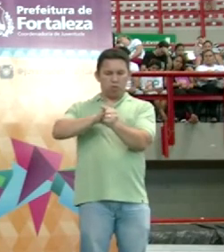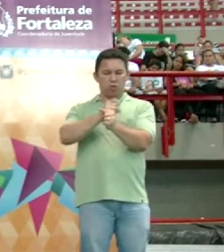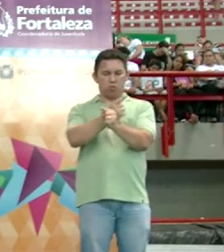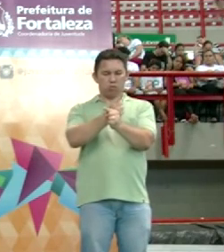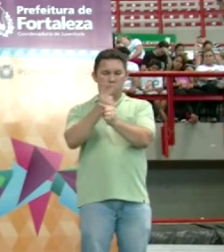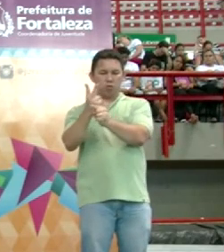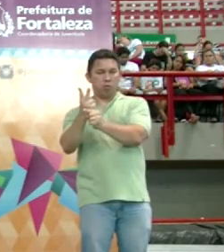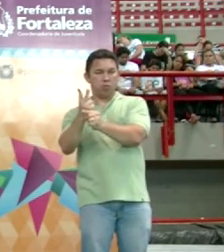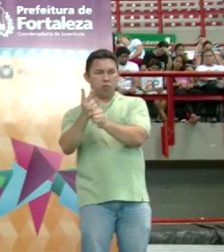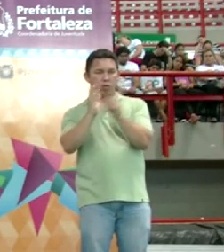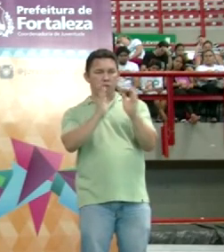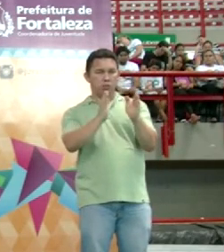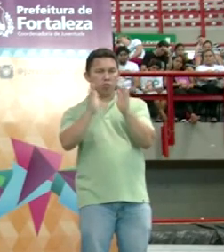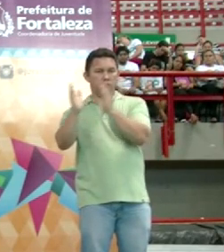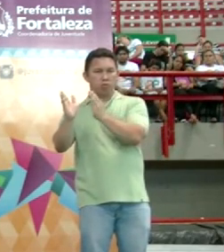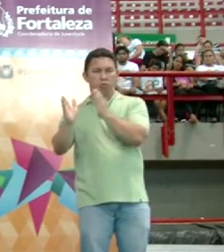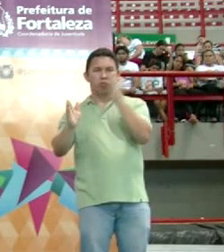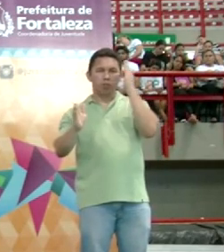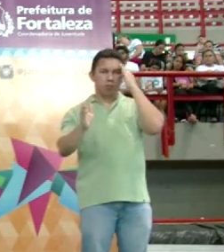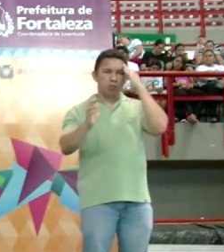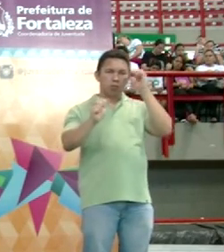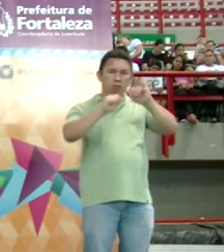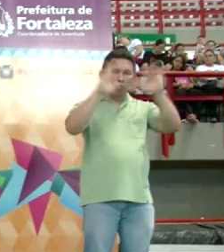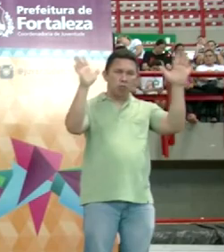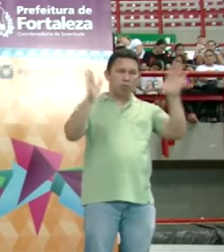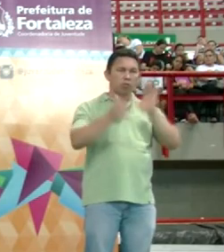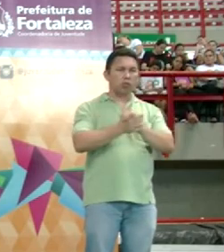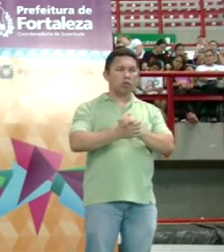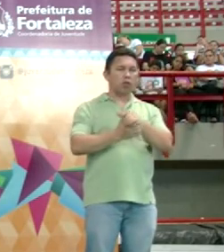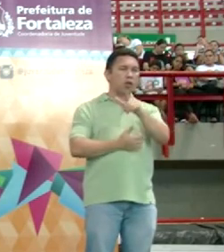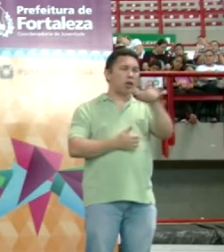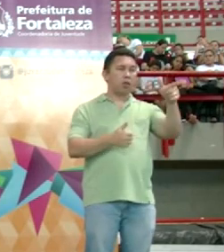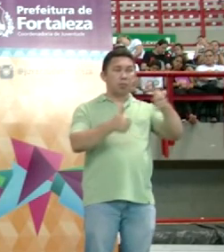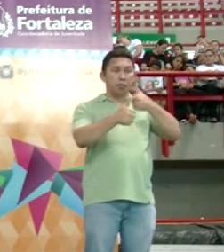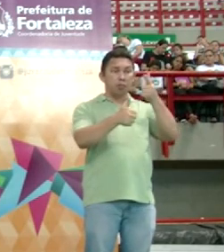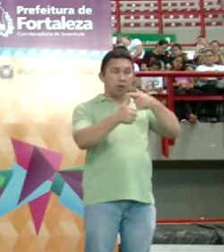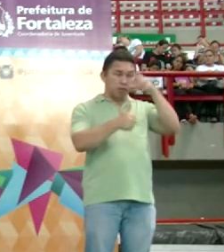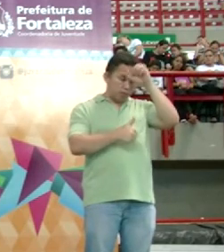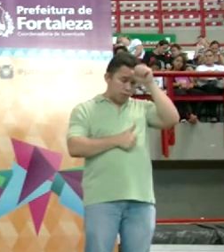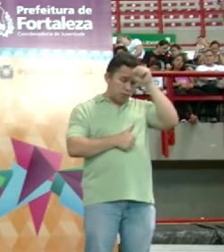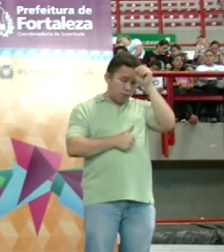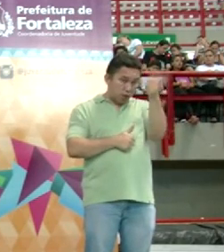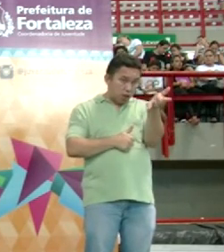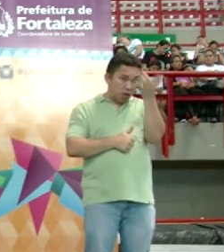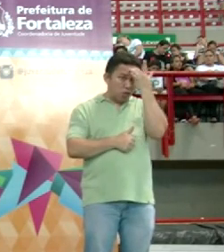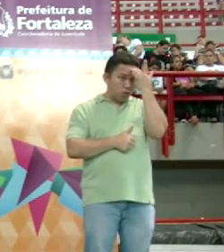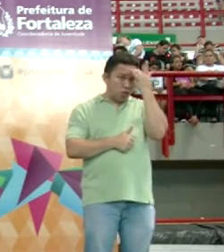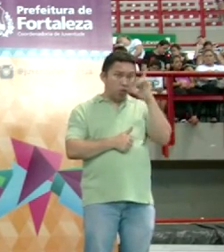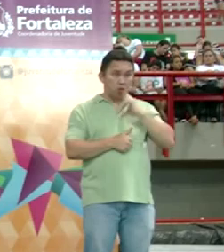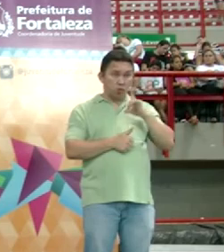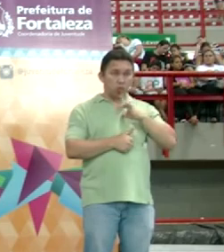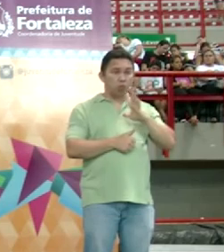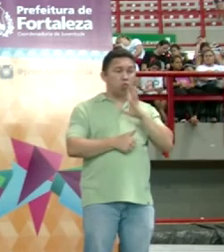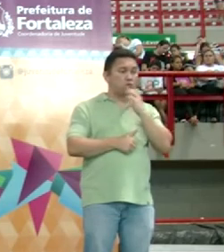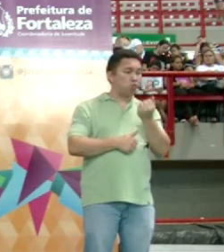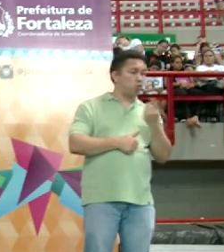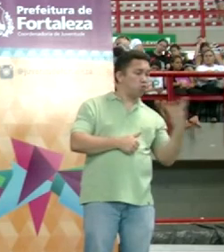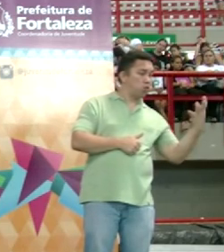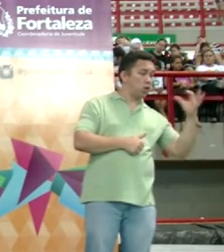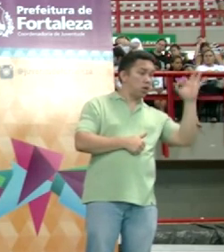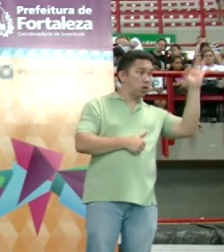amiguinhos? Beleza mesmo? Tá difícil não, né? O que eu quero que primeiro fique na cabeça de vocês é que para saber quantos por